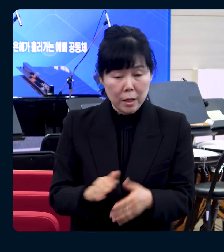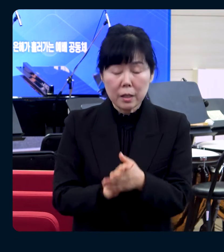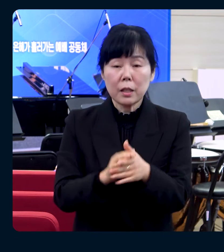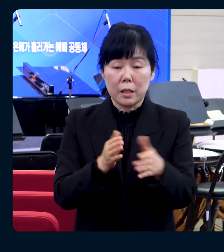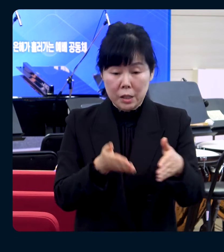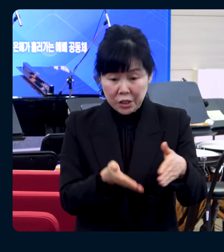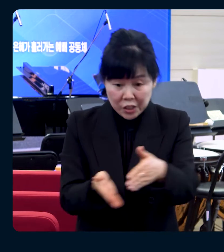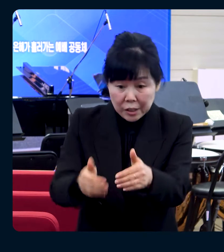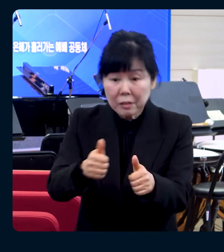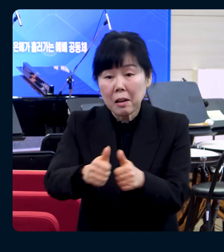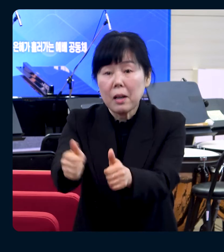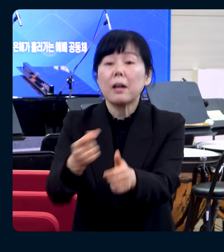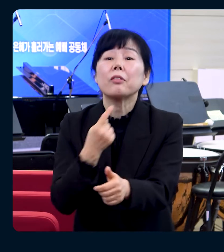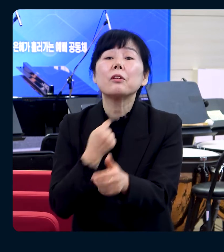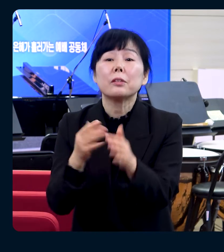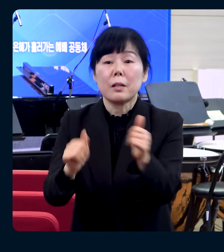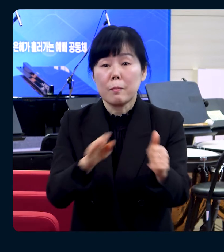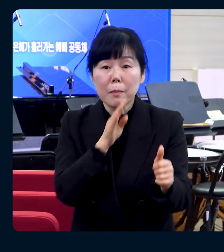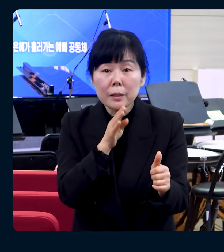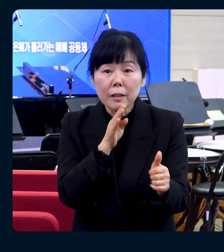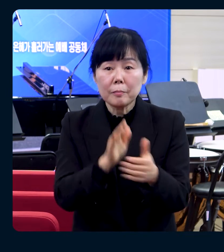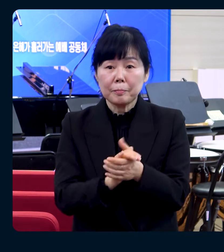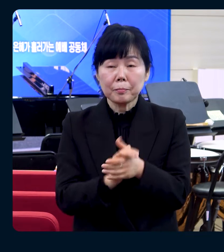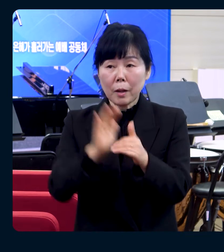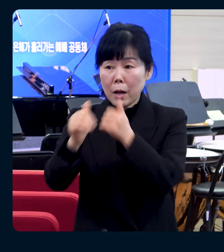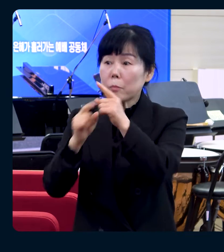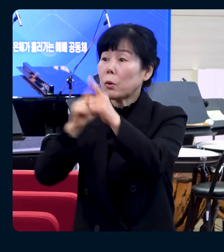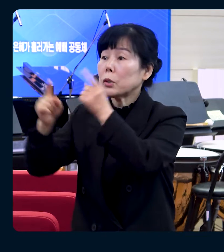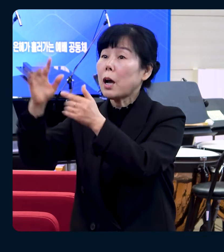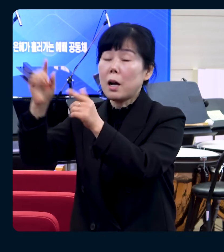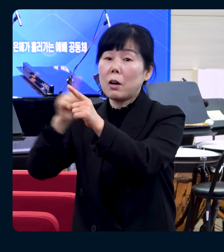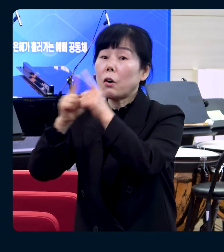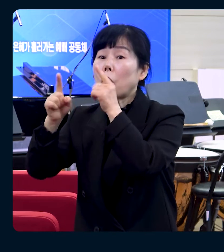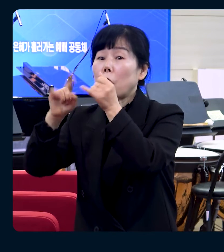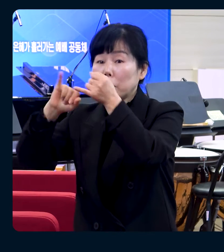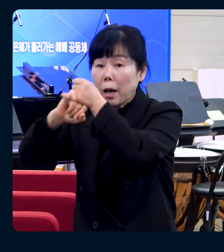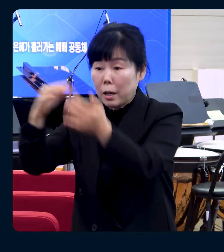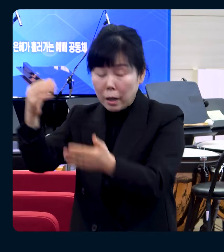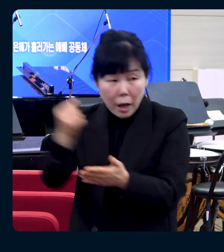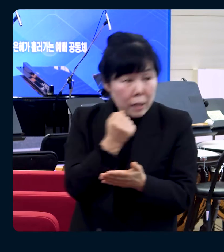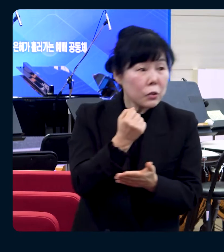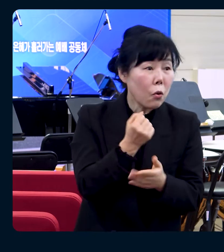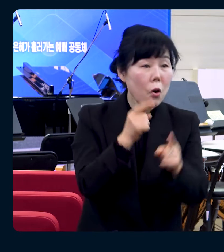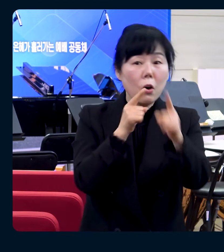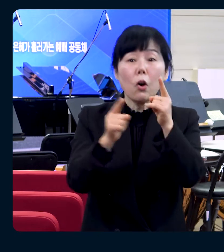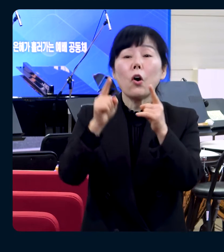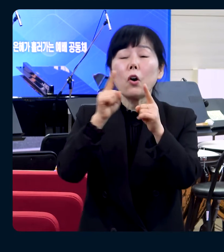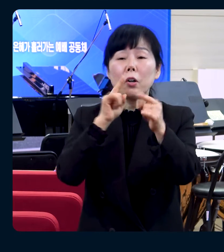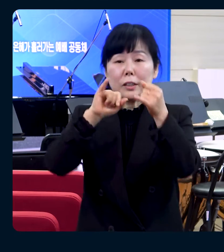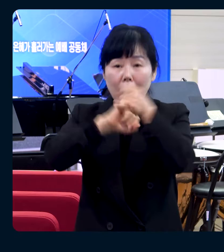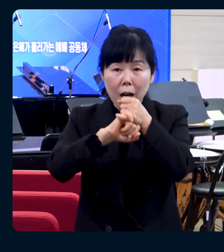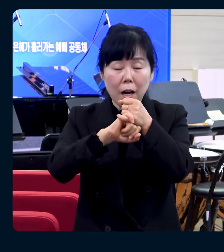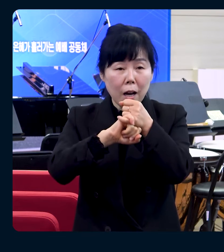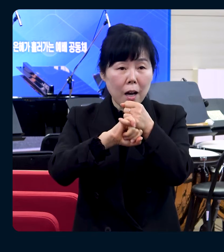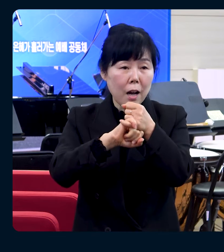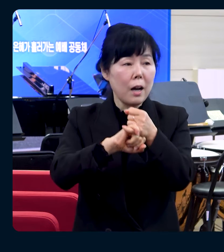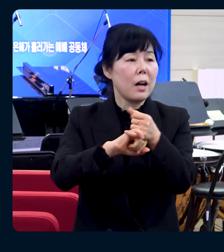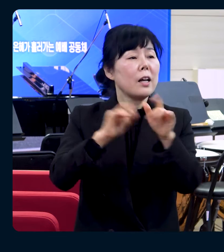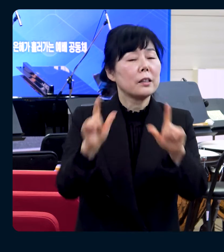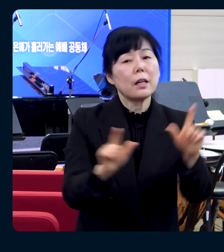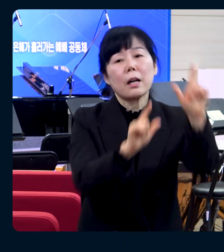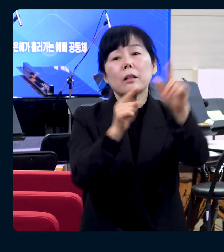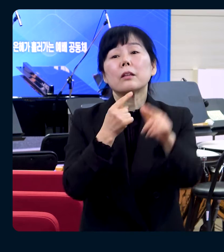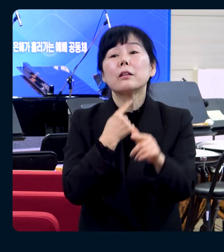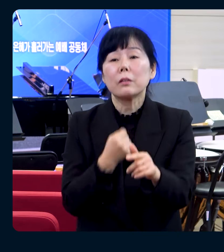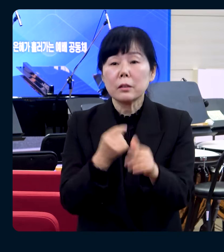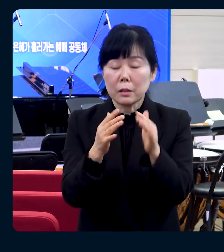이건 확실하다. 보십시오, 아브라함이 하나님께 언약을 받고 그래서 그 언약의 삶을 살기 시작한 첫 부분이